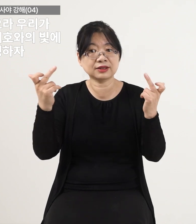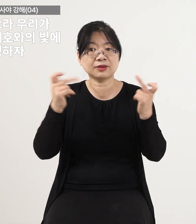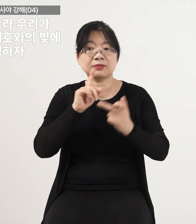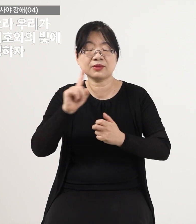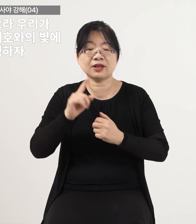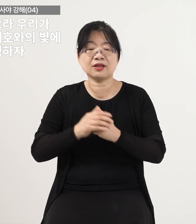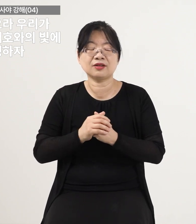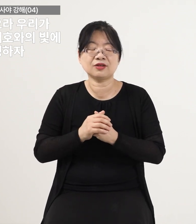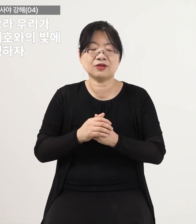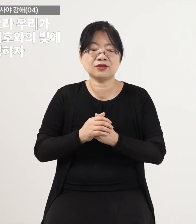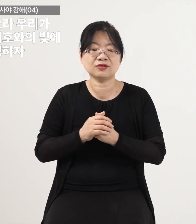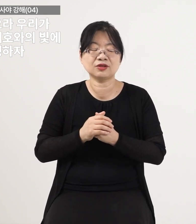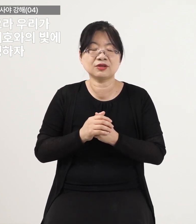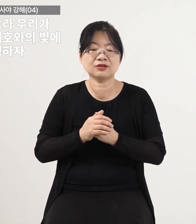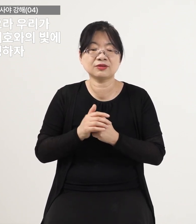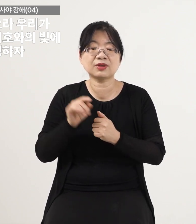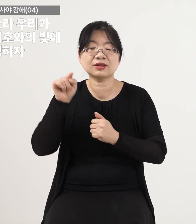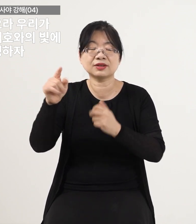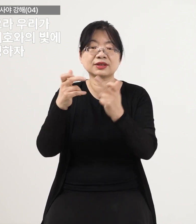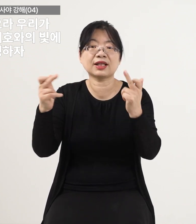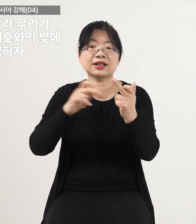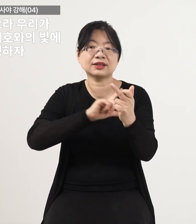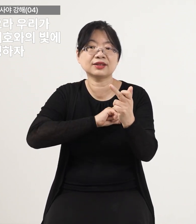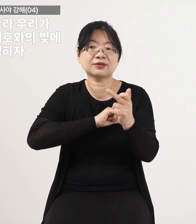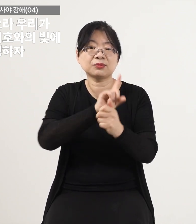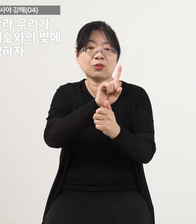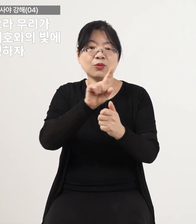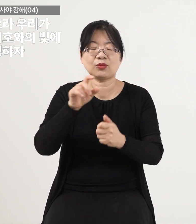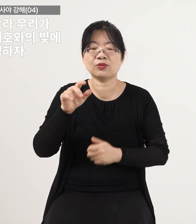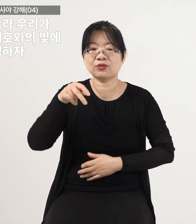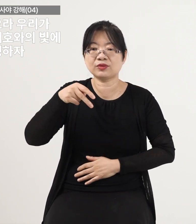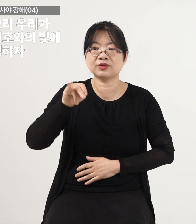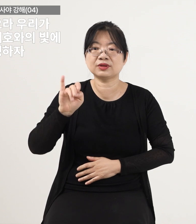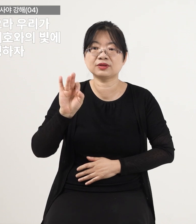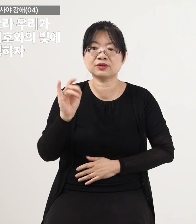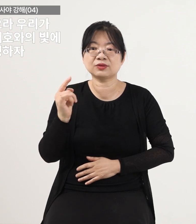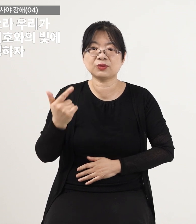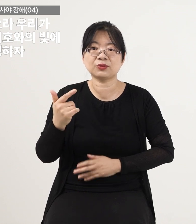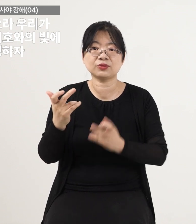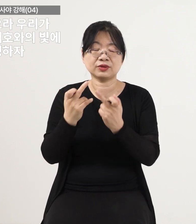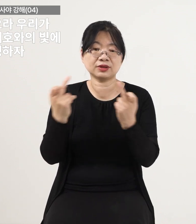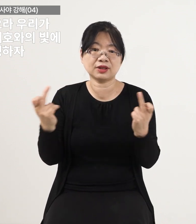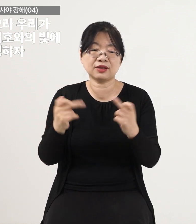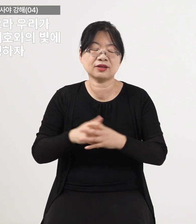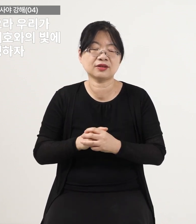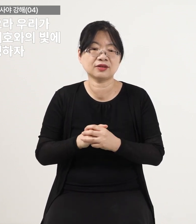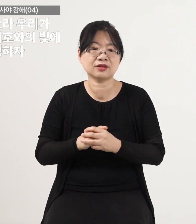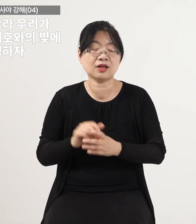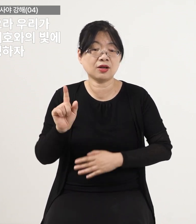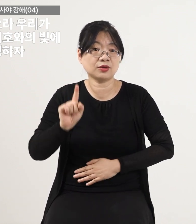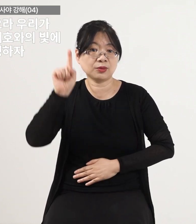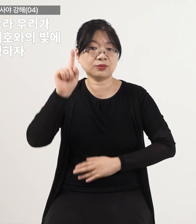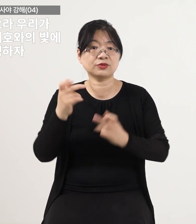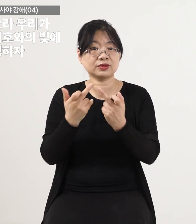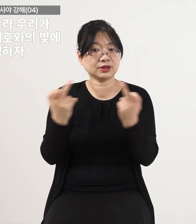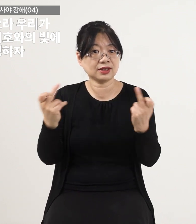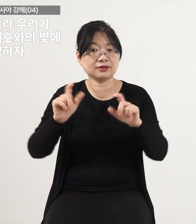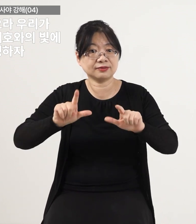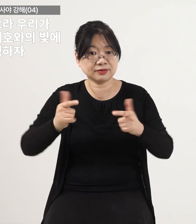많이 알고 있죠? 그렇습니다. 시온산입니다. 근데 시온산이 이렇게 높은 산은